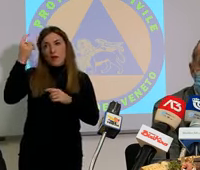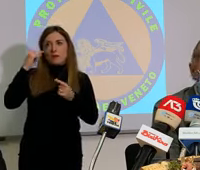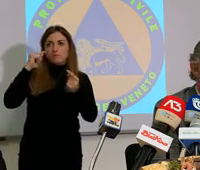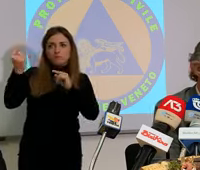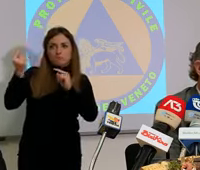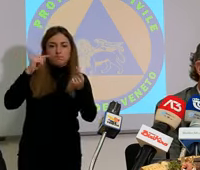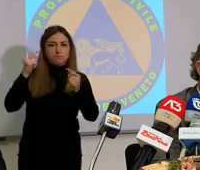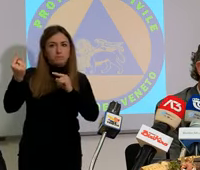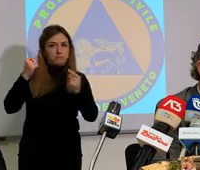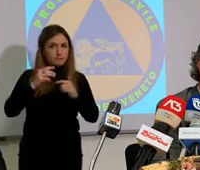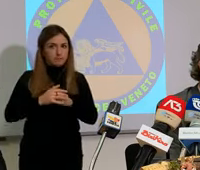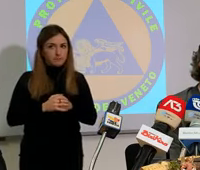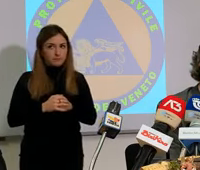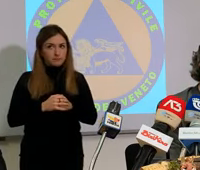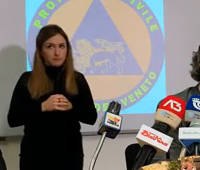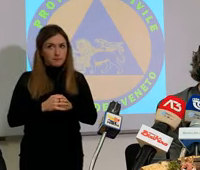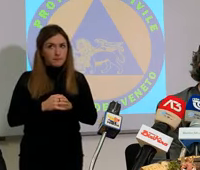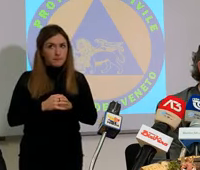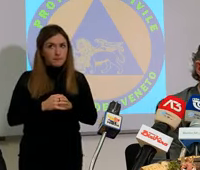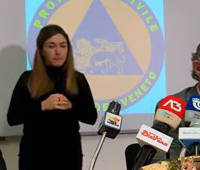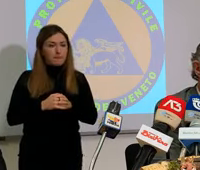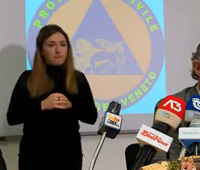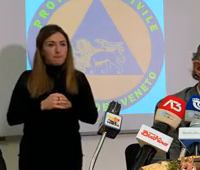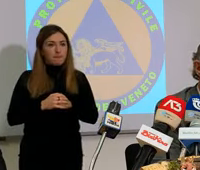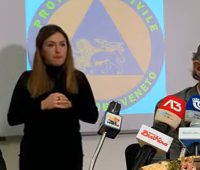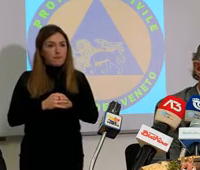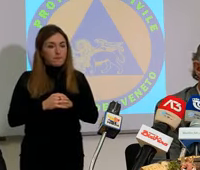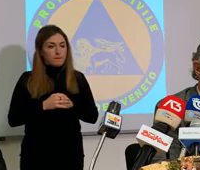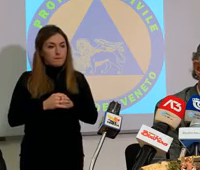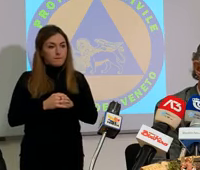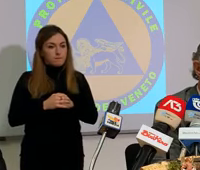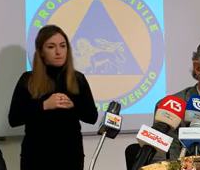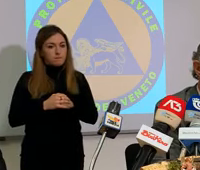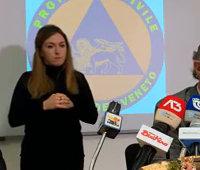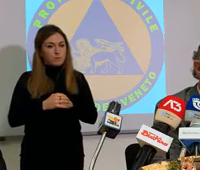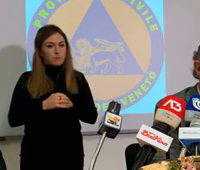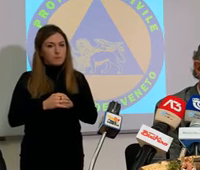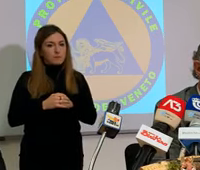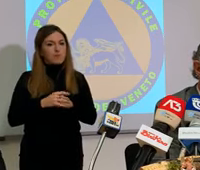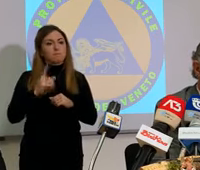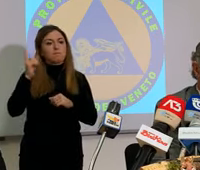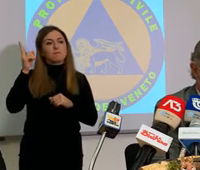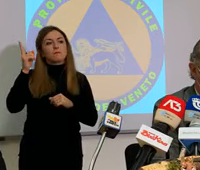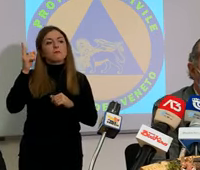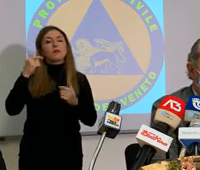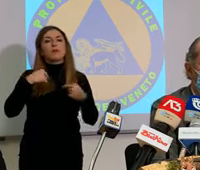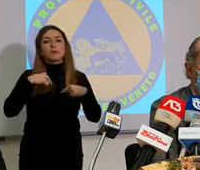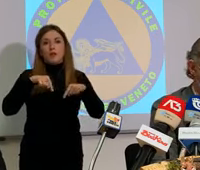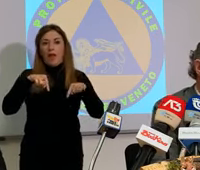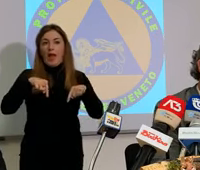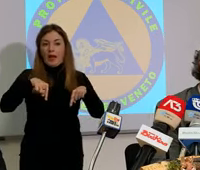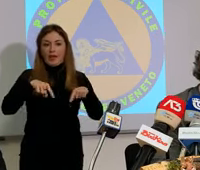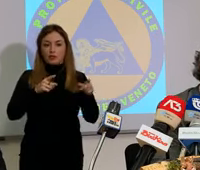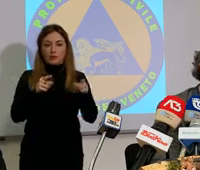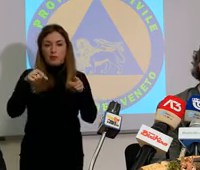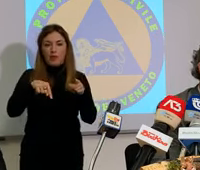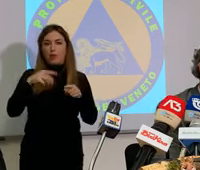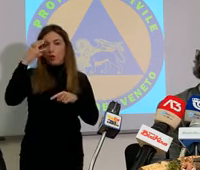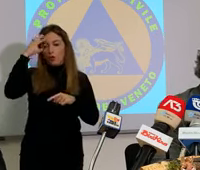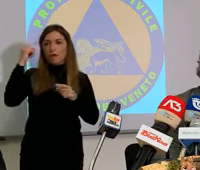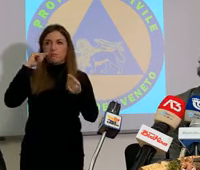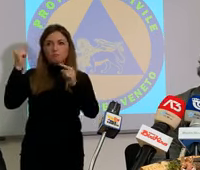diciamo riflessione interna alla volta di delle 12 e 30 di oggi mentre vi sto parlando stanno facendo una riunione